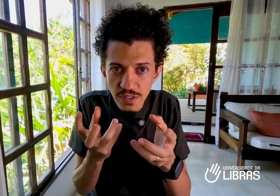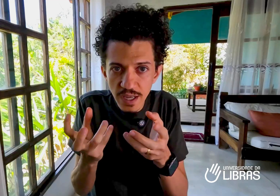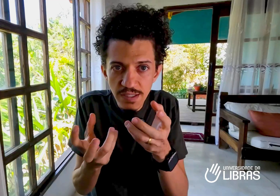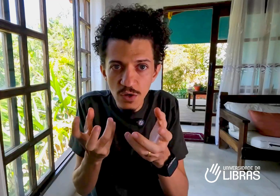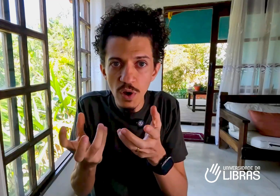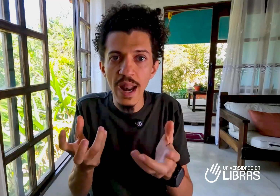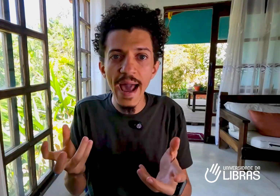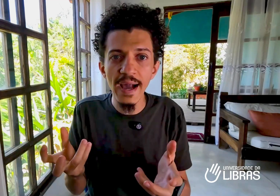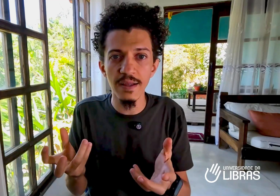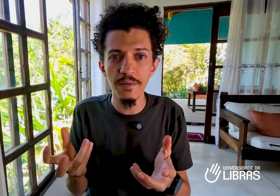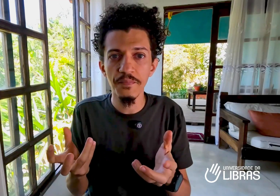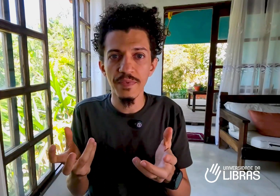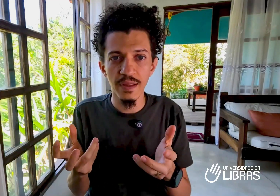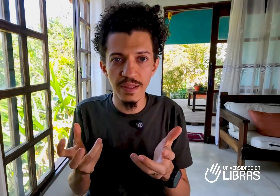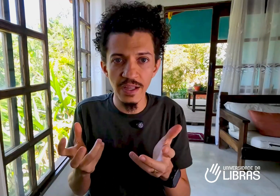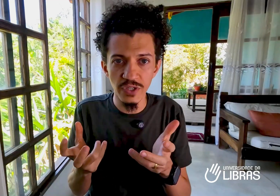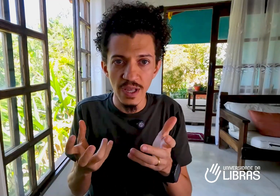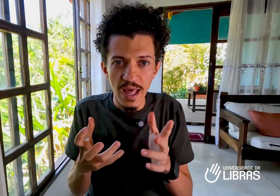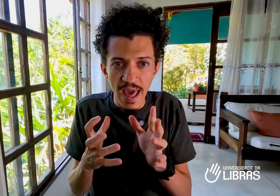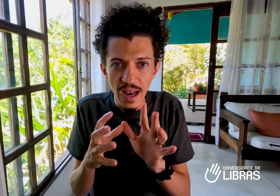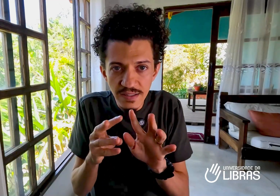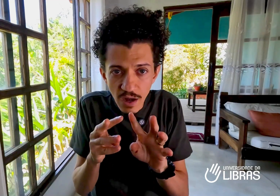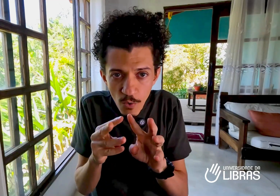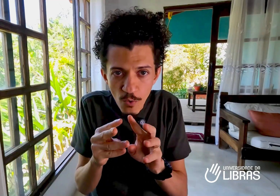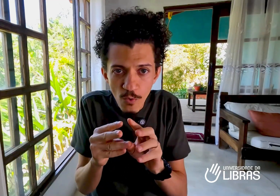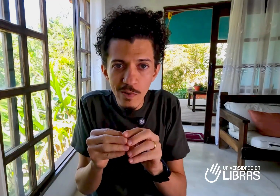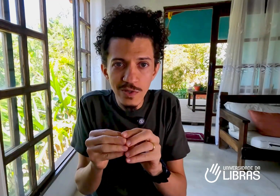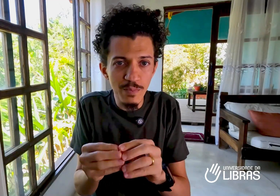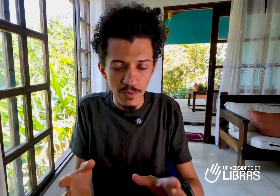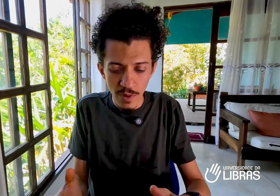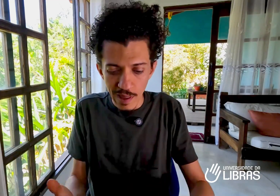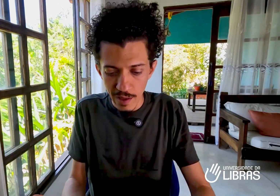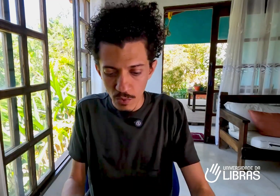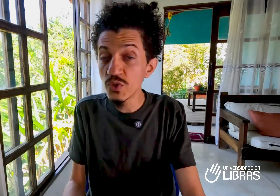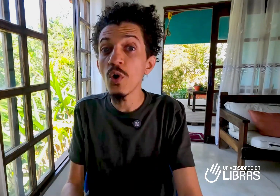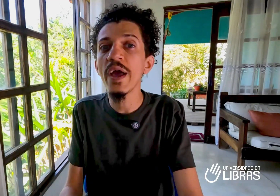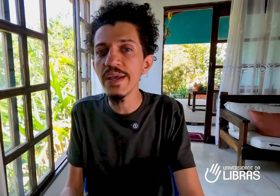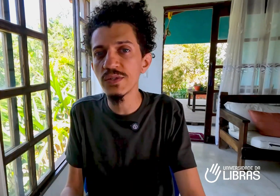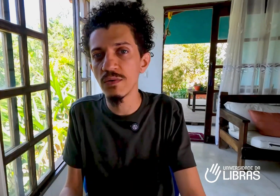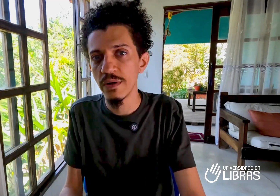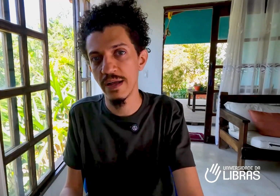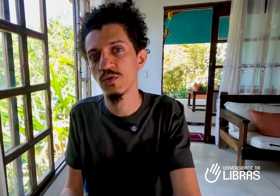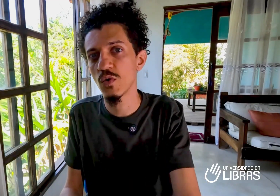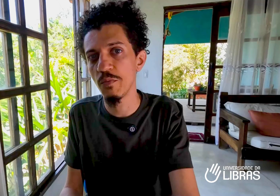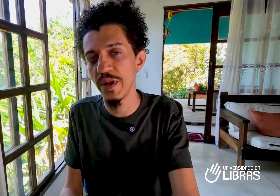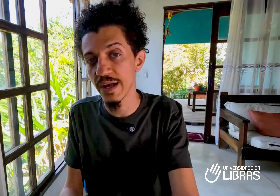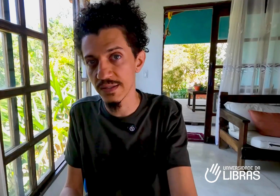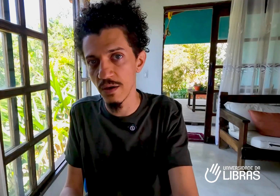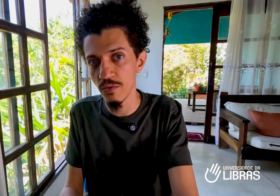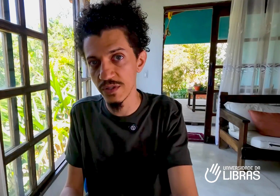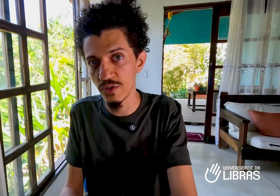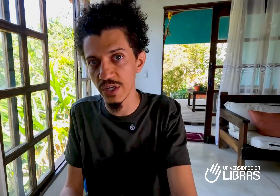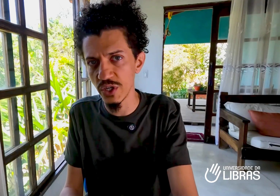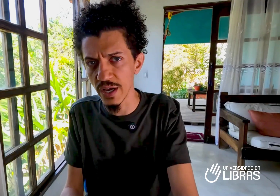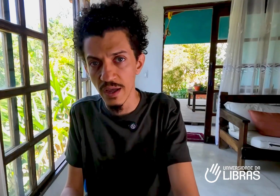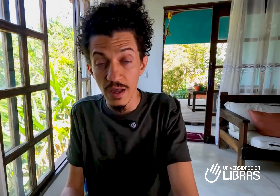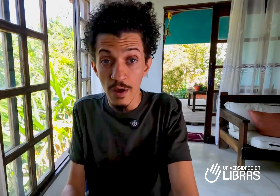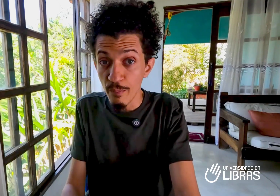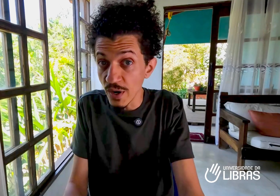você se conecta, entende? Elas dão, tipo, um sorriso na sua comunicação, no seu dia a dia, pode